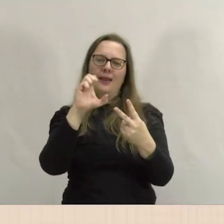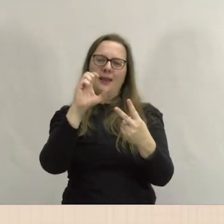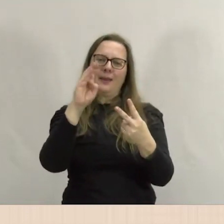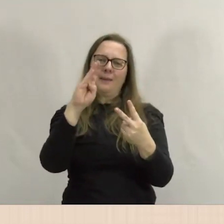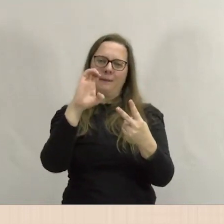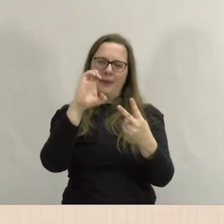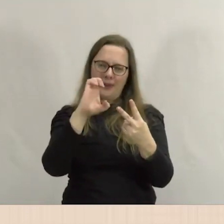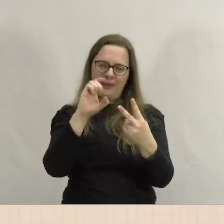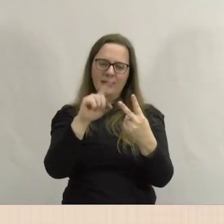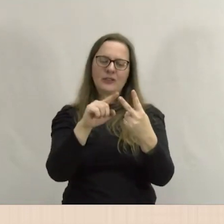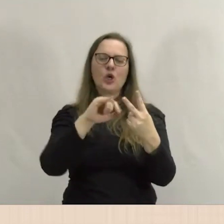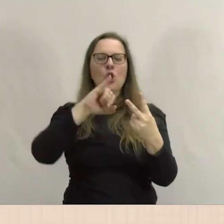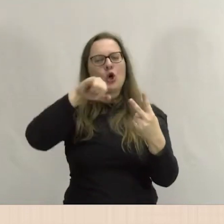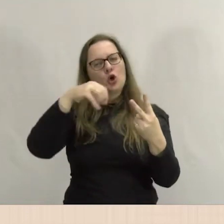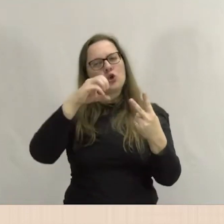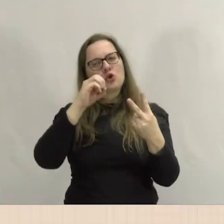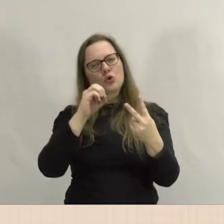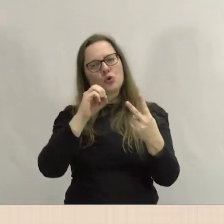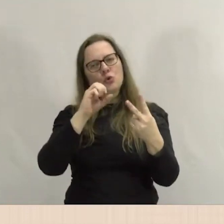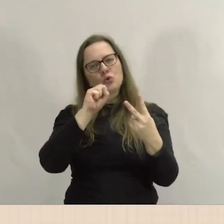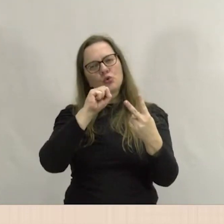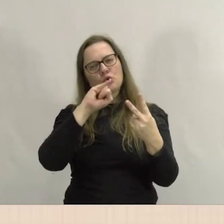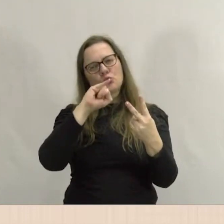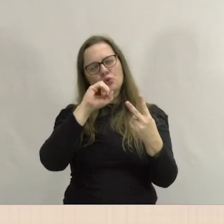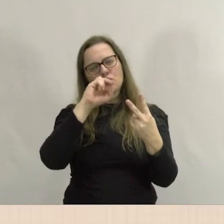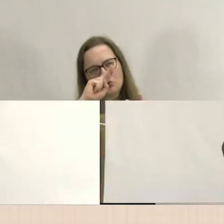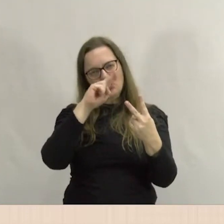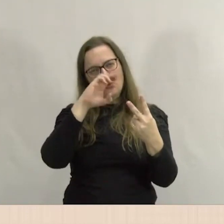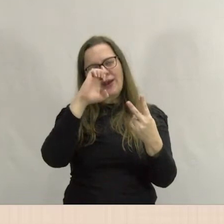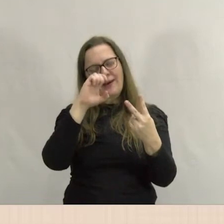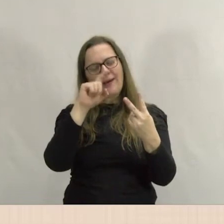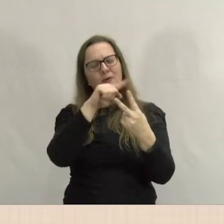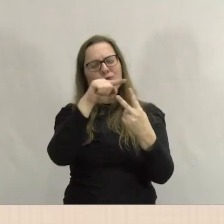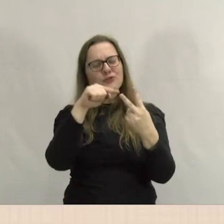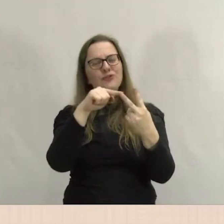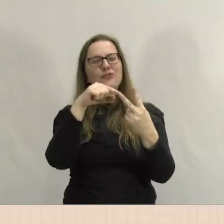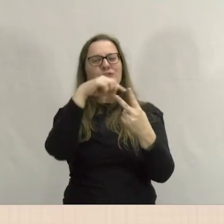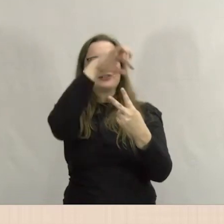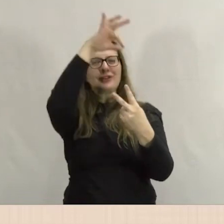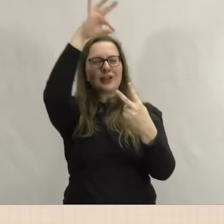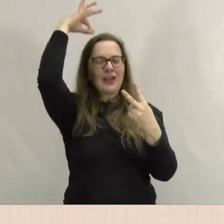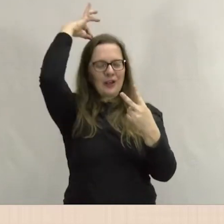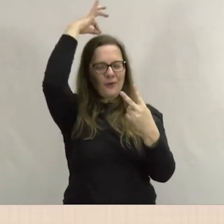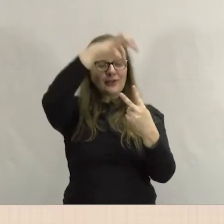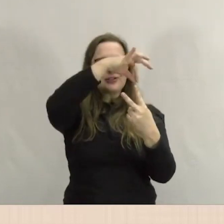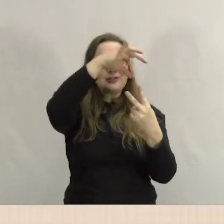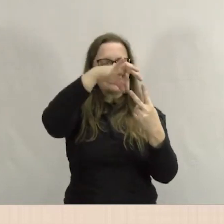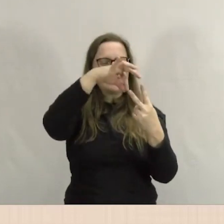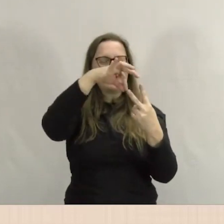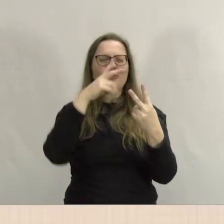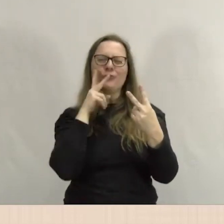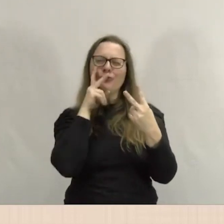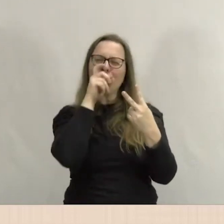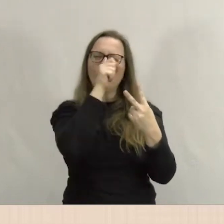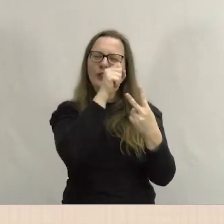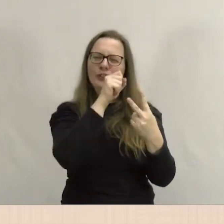Nós vamos junto com vocês da nova geração. Nós vamos entrar junto na boa terra de Canaã,